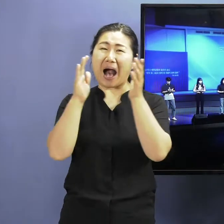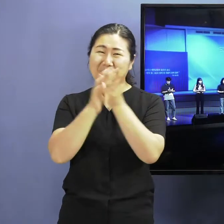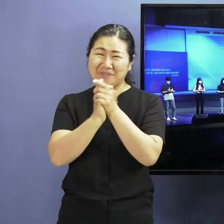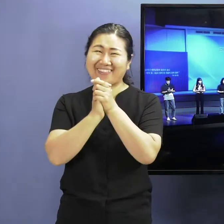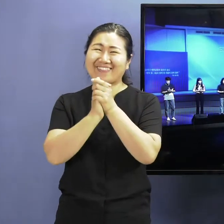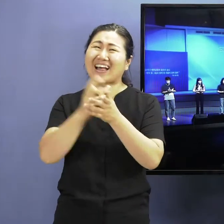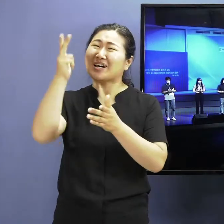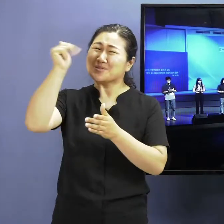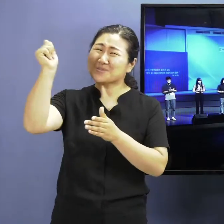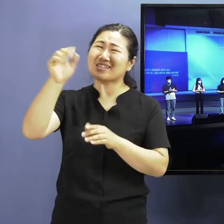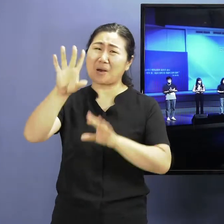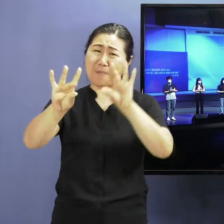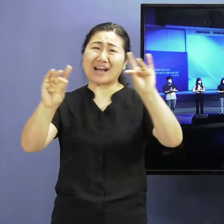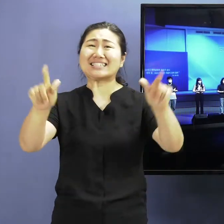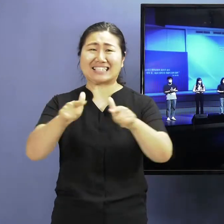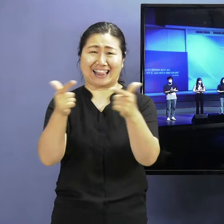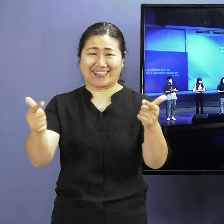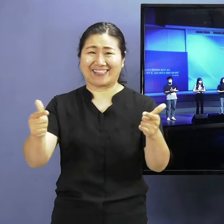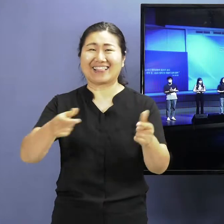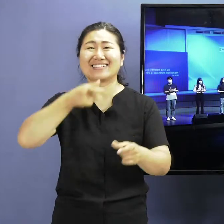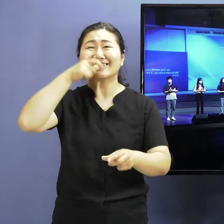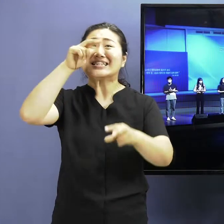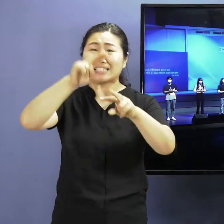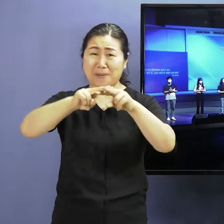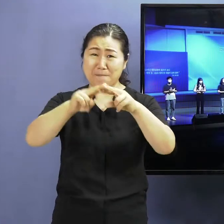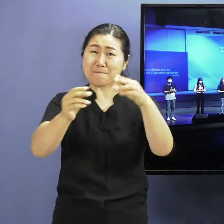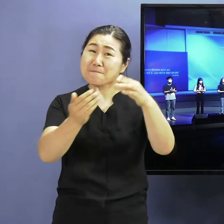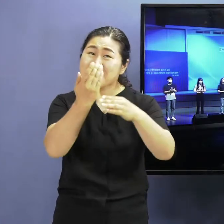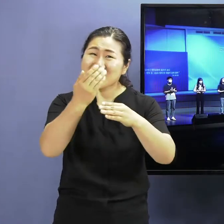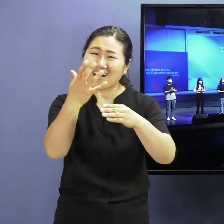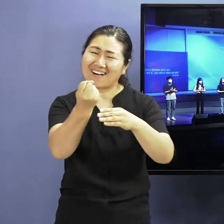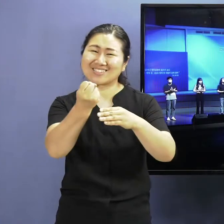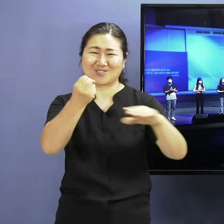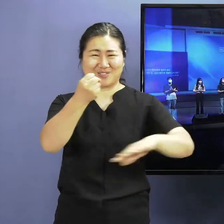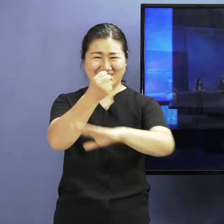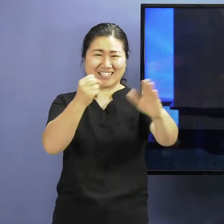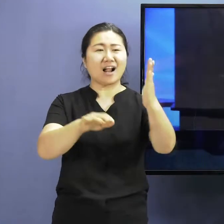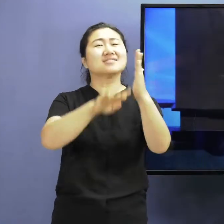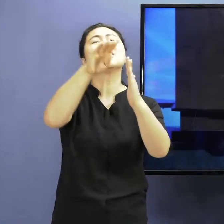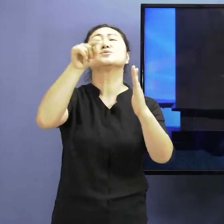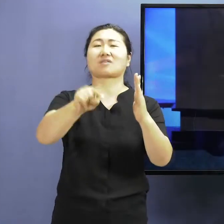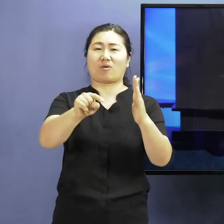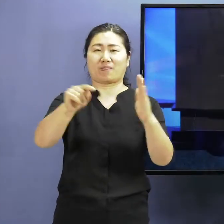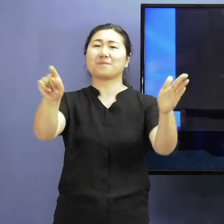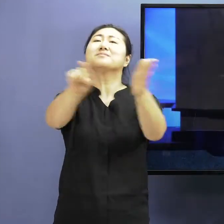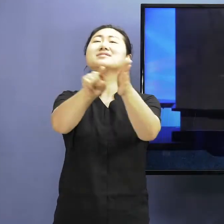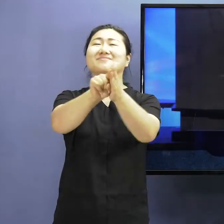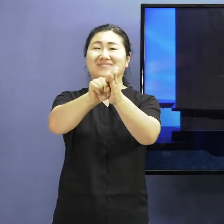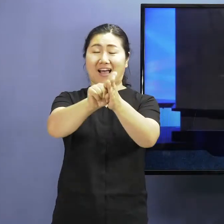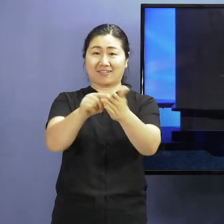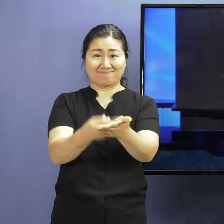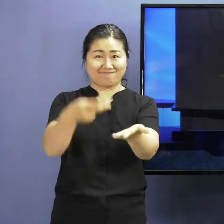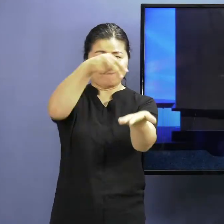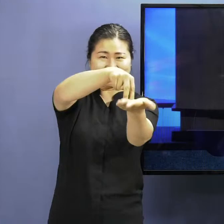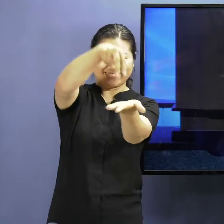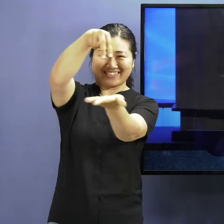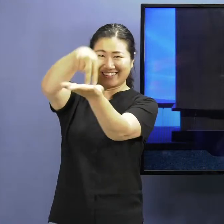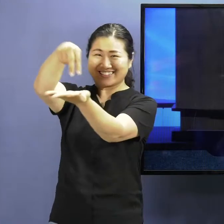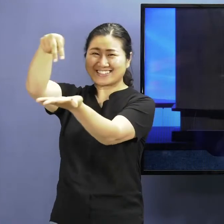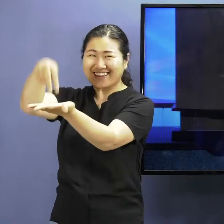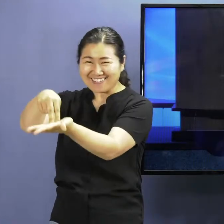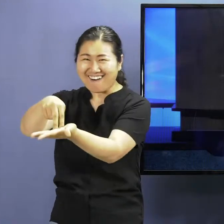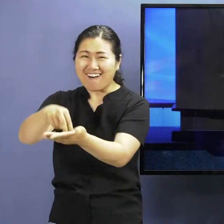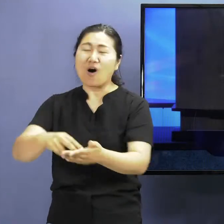마르지 않는 샘물로 우리를 채우실 줄 믿습니다. 우리 그 자리에 다 함께 일어나셔서 우리의 기쁨 되시고 우리의 소망